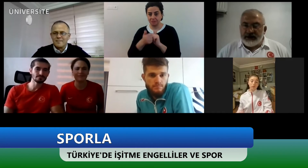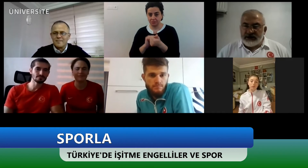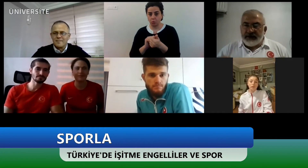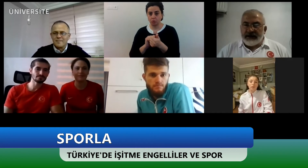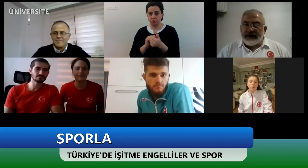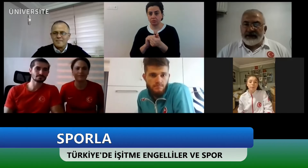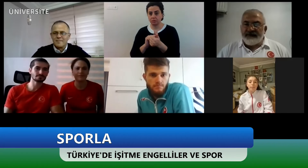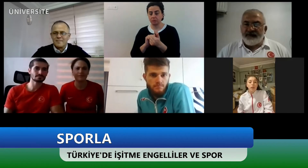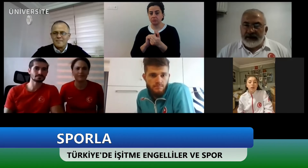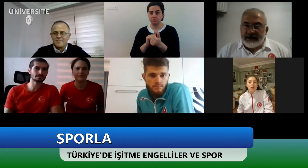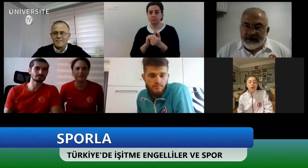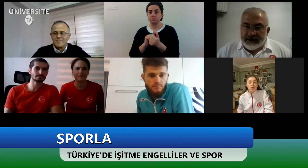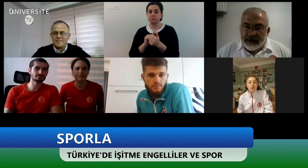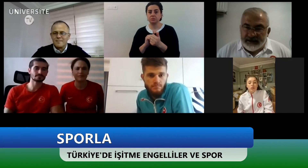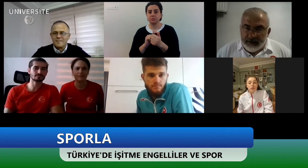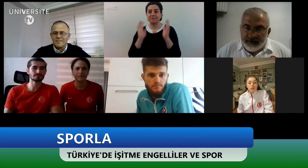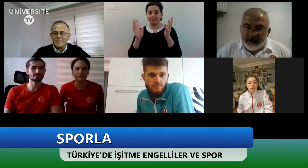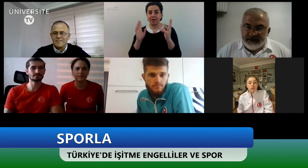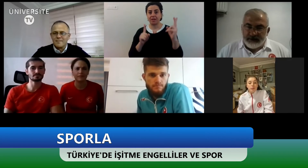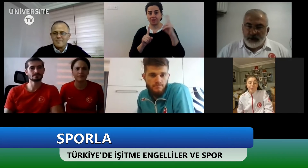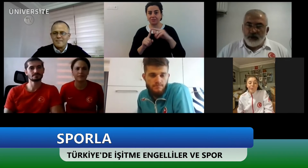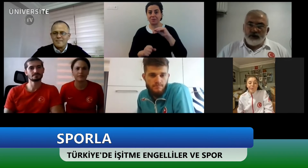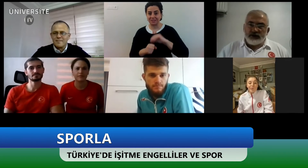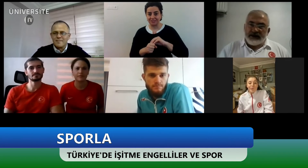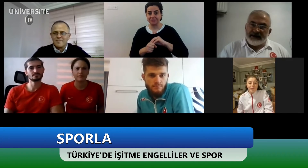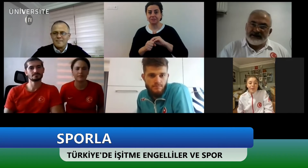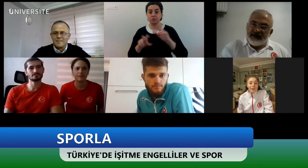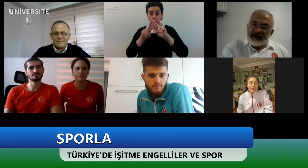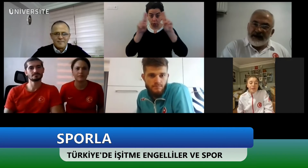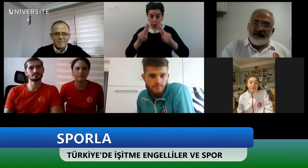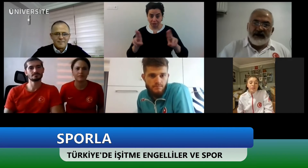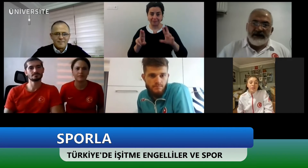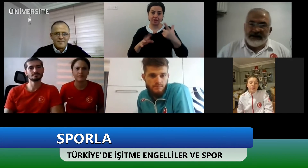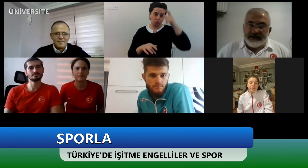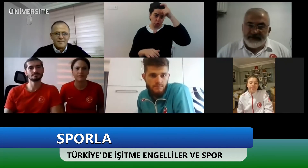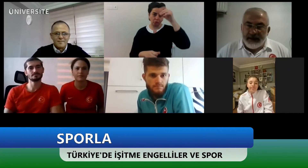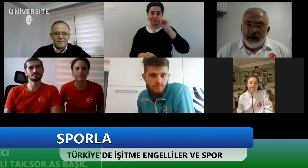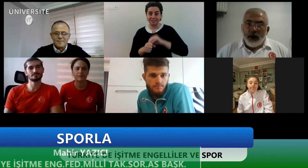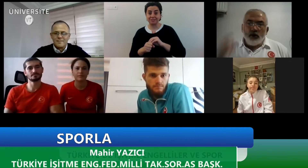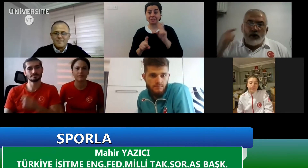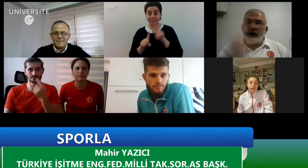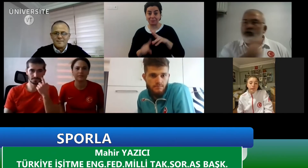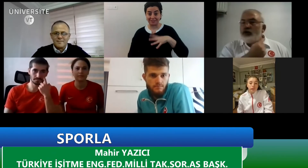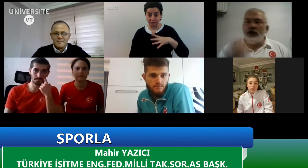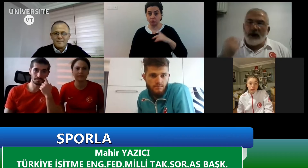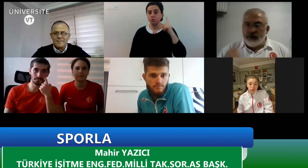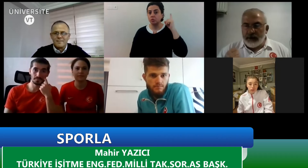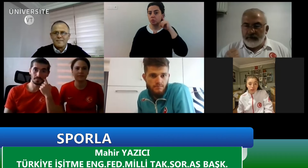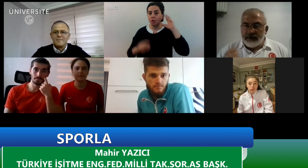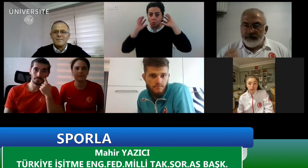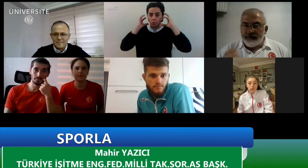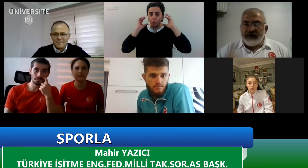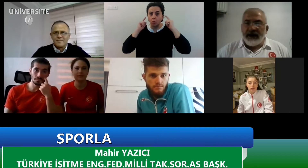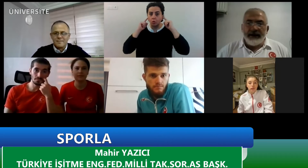sporda işitme engellilerin faaliyetlerine katılabilmek için uluslararası ve yerel faaliyetlerimize kulak odyoları